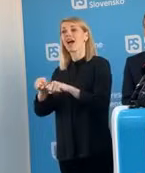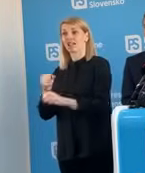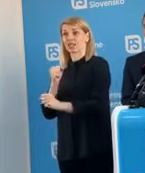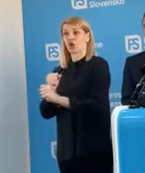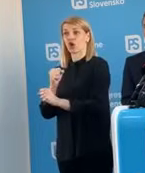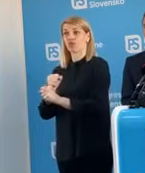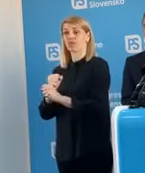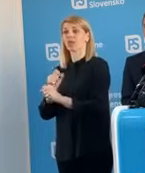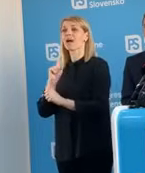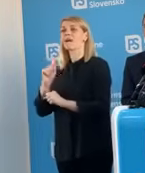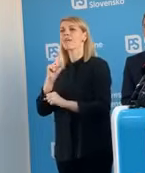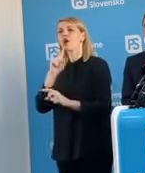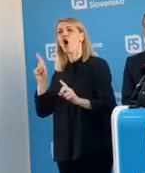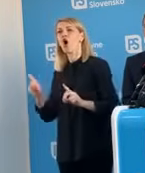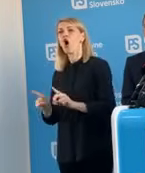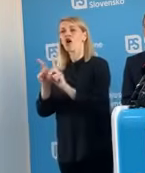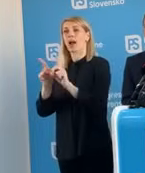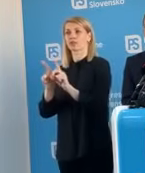toho,